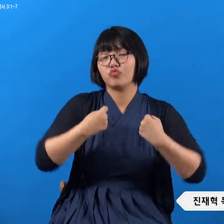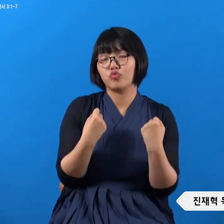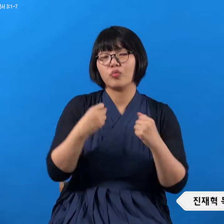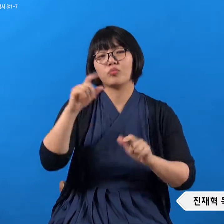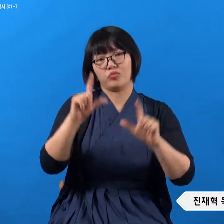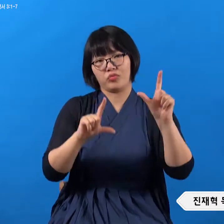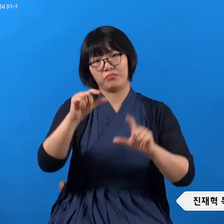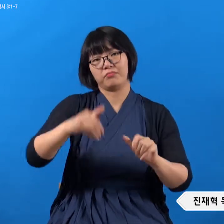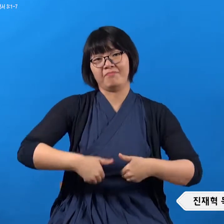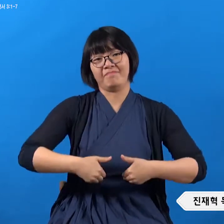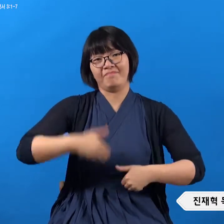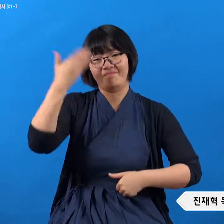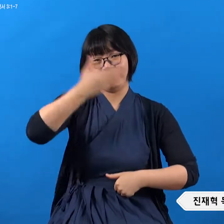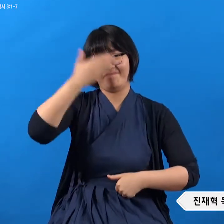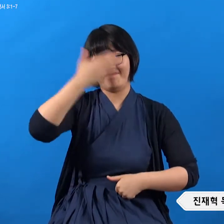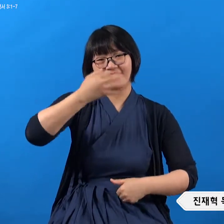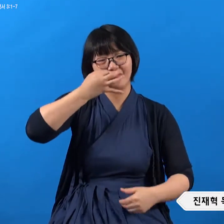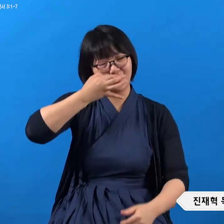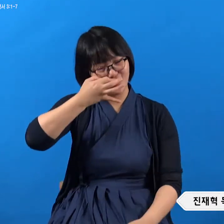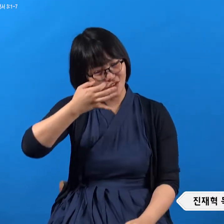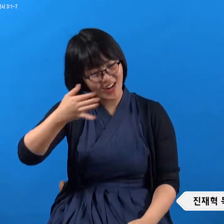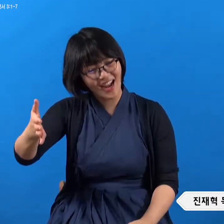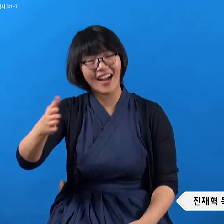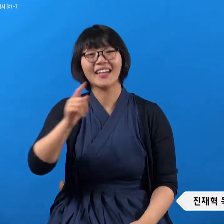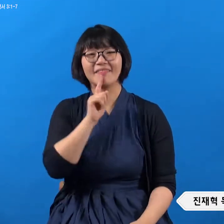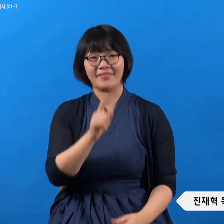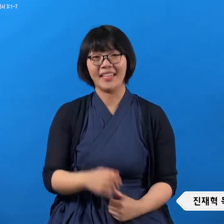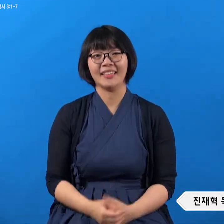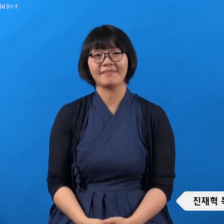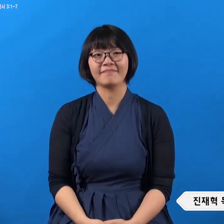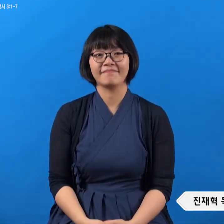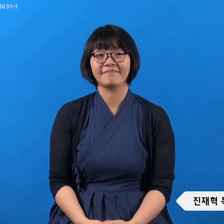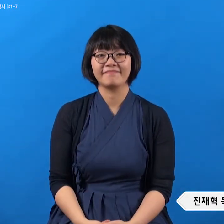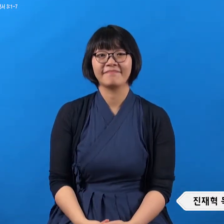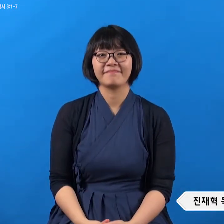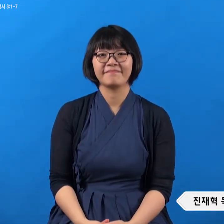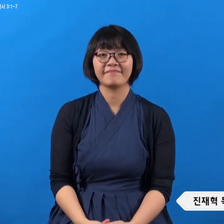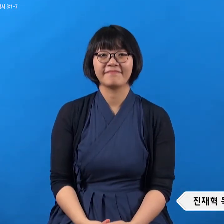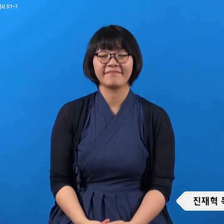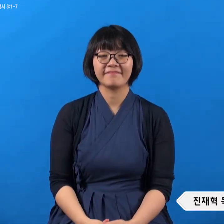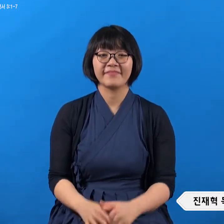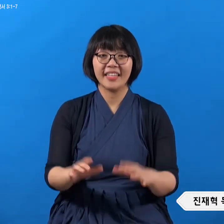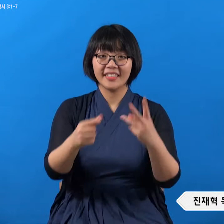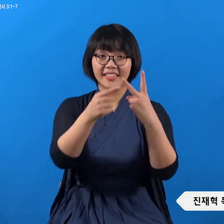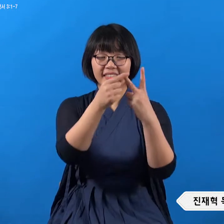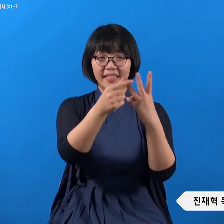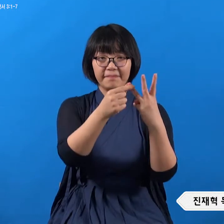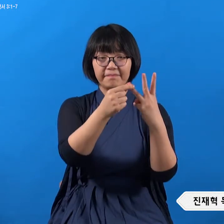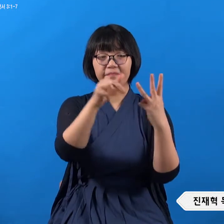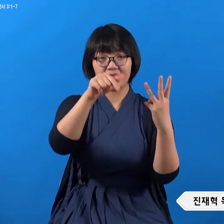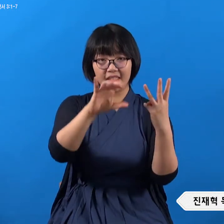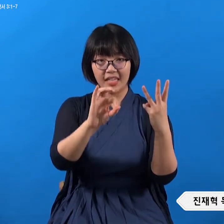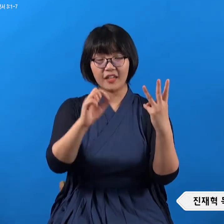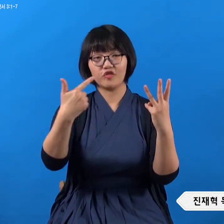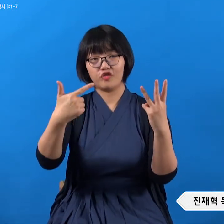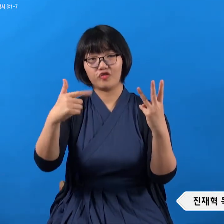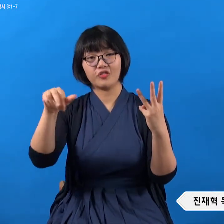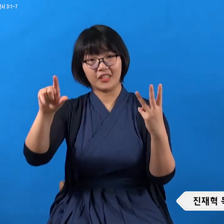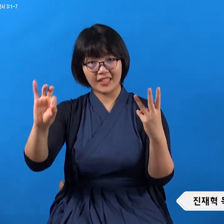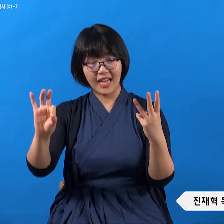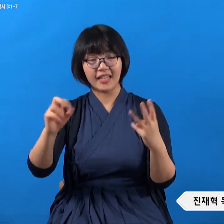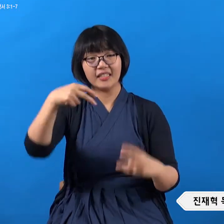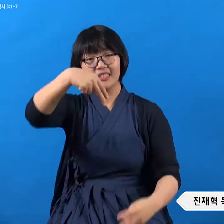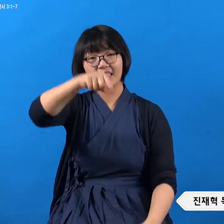그 정결함을 성경은 말씀하고 있습니다. 그래서 3장 6절에